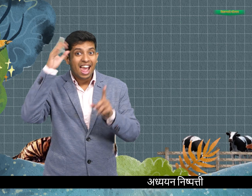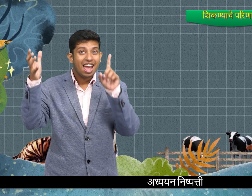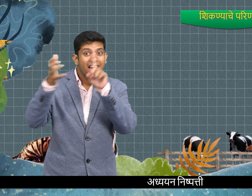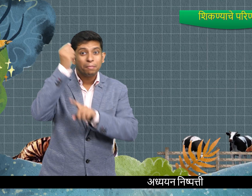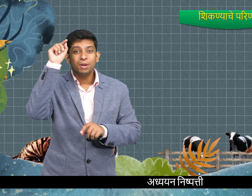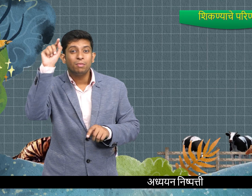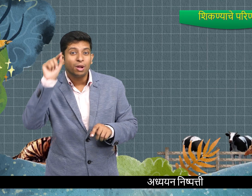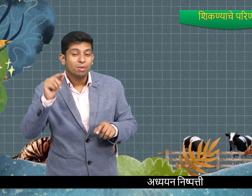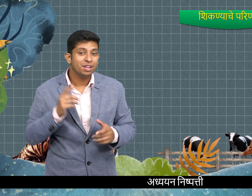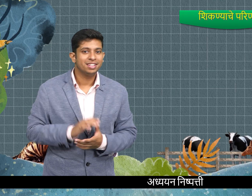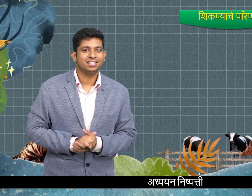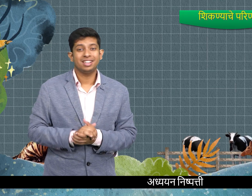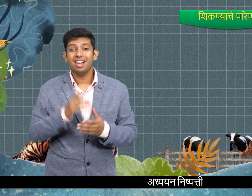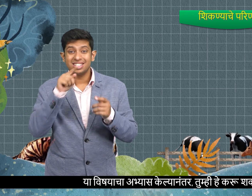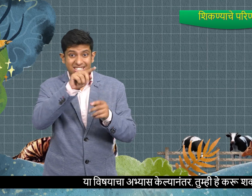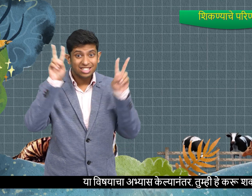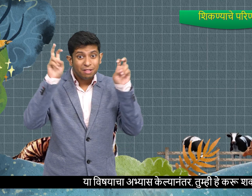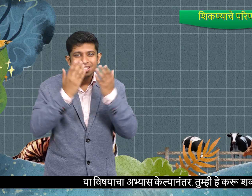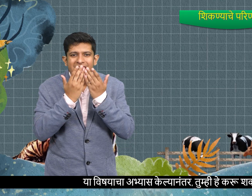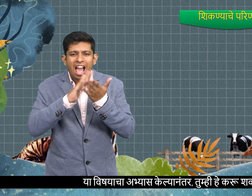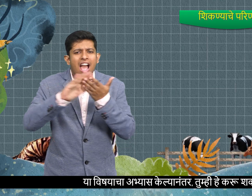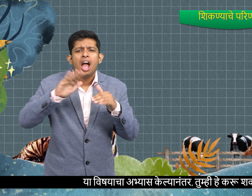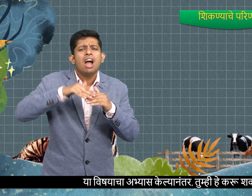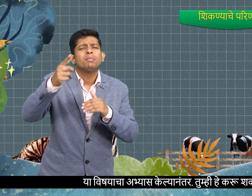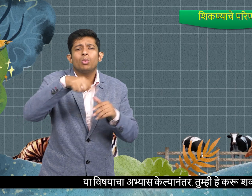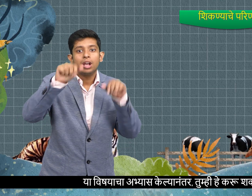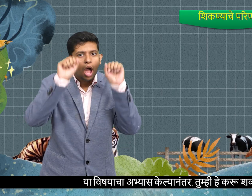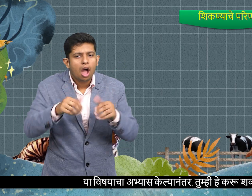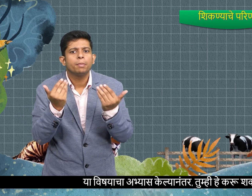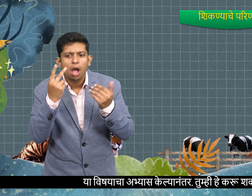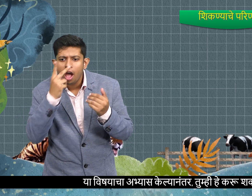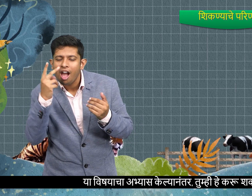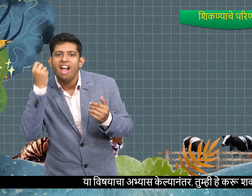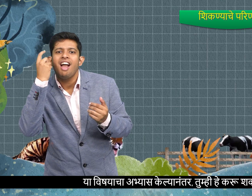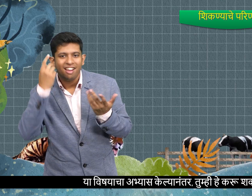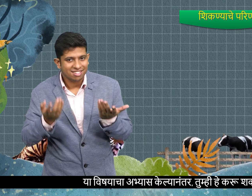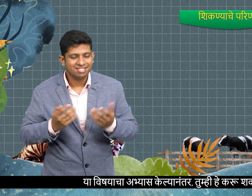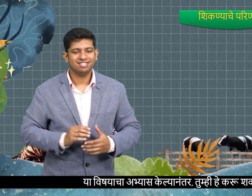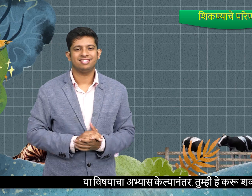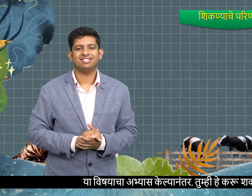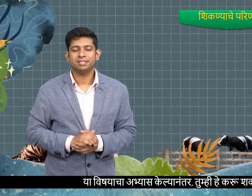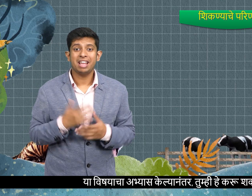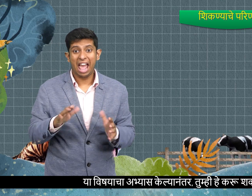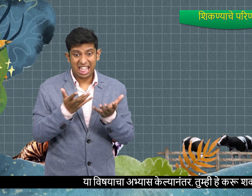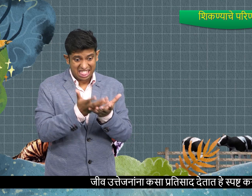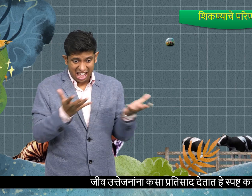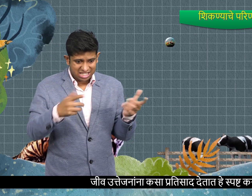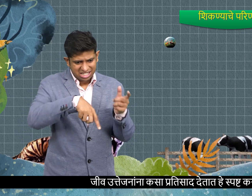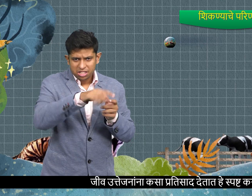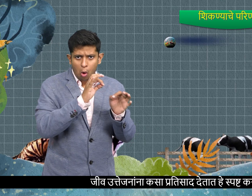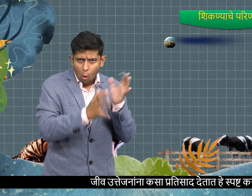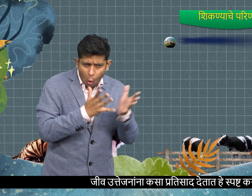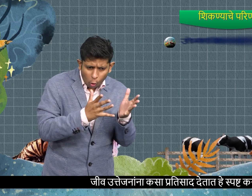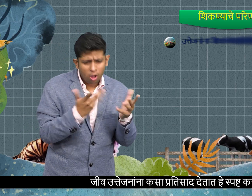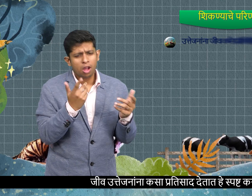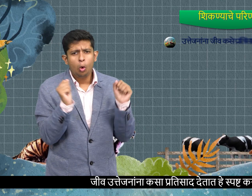अध्ययन निष्पत्ती. या विषयाचा अभ्यास केल्यानंतर तुम्ही हे करू शकाल.